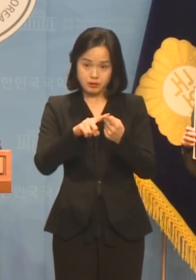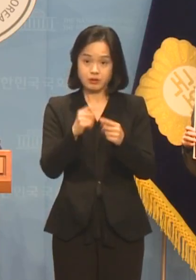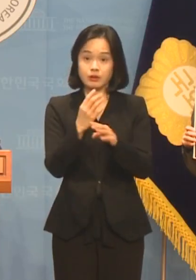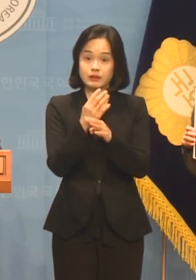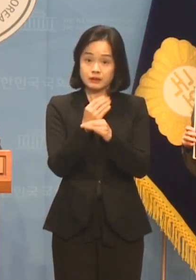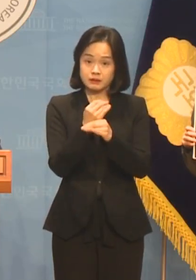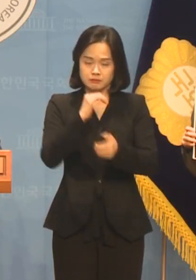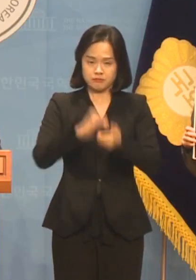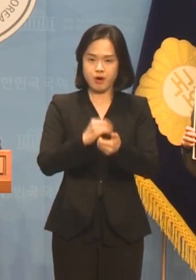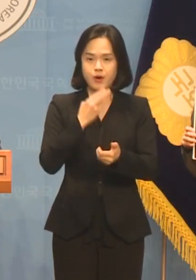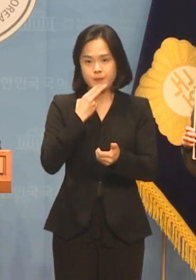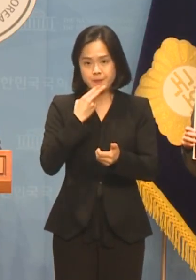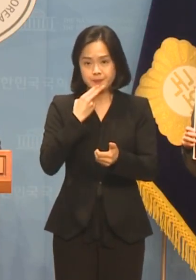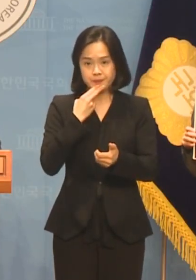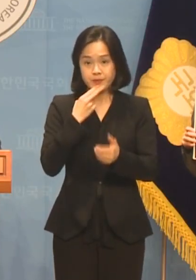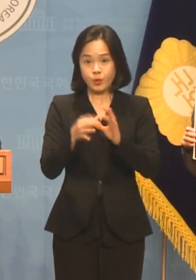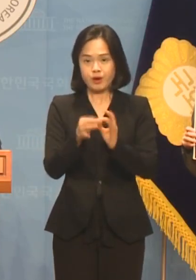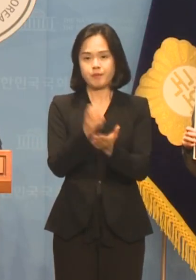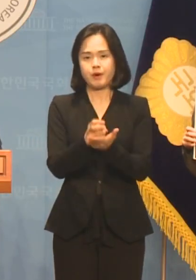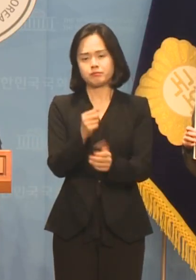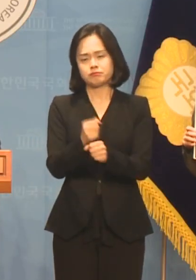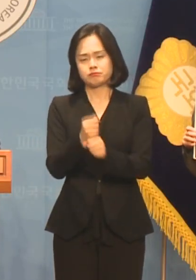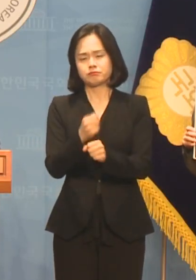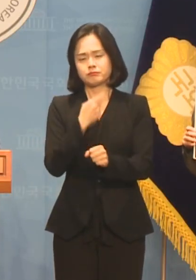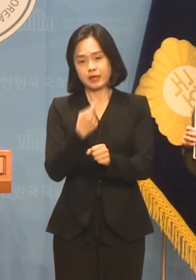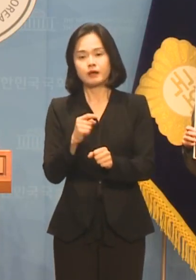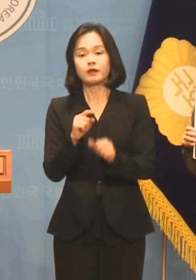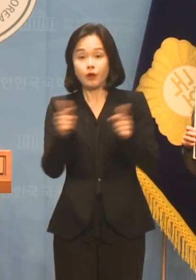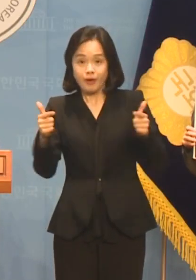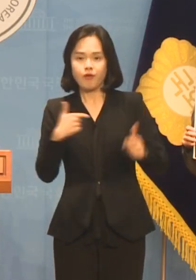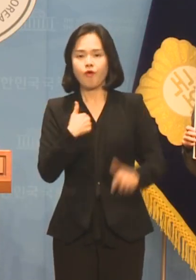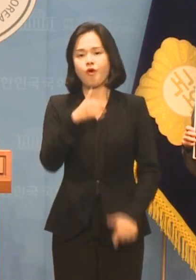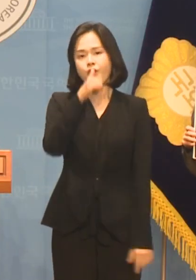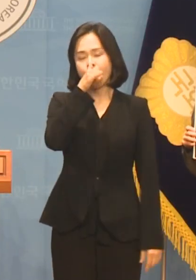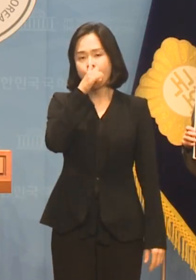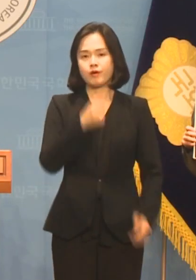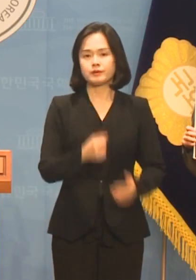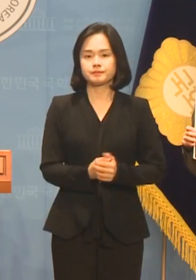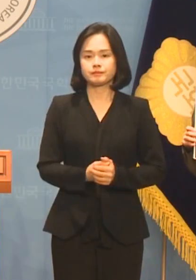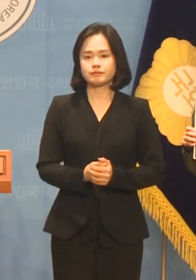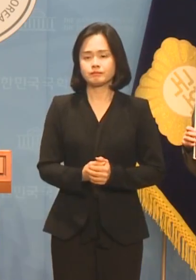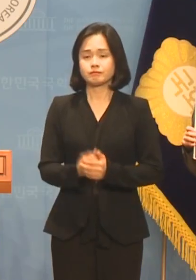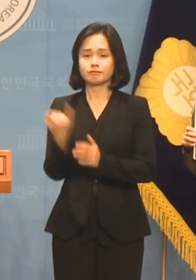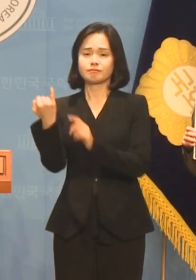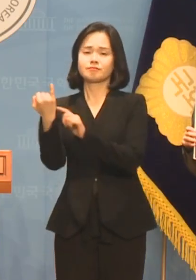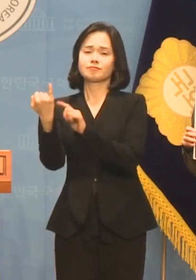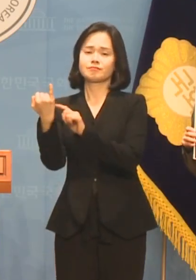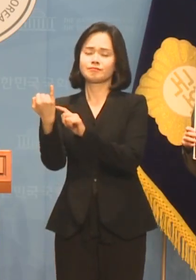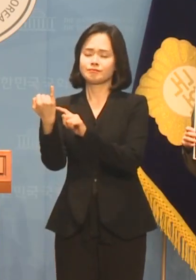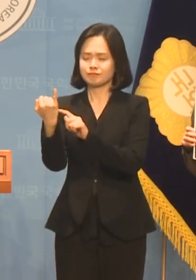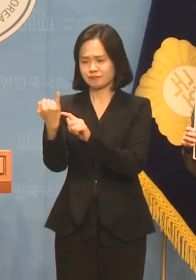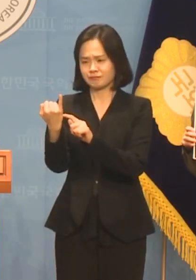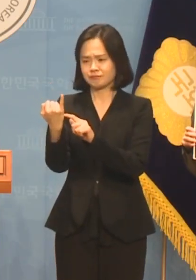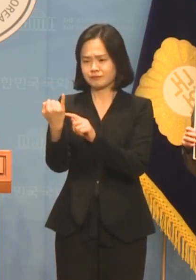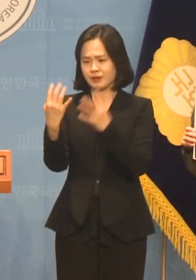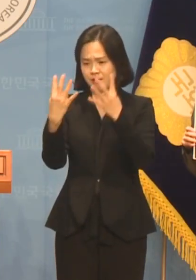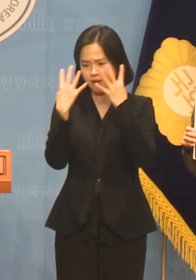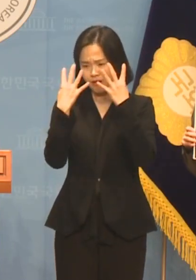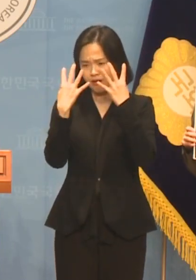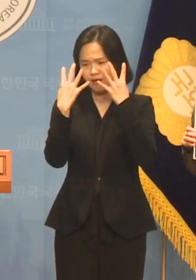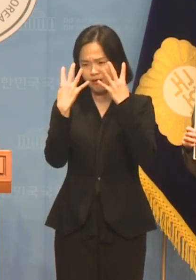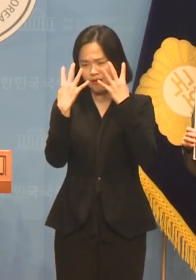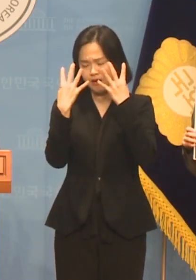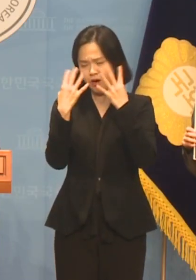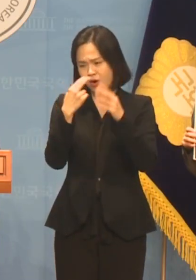성과라 비록 24년 만이지만 꼭 기록에 남겨야 될 것 같아 이렇게 와서 말씀을